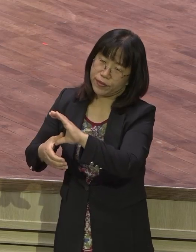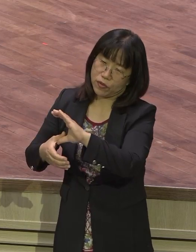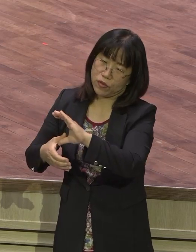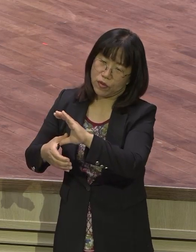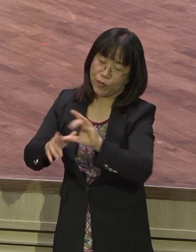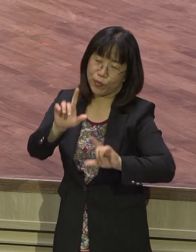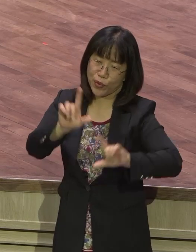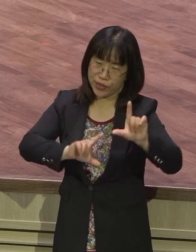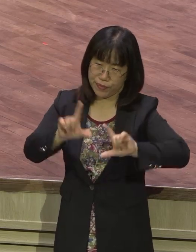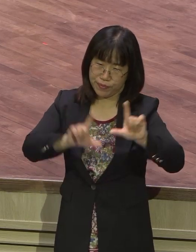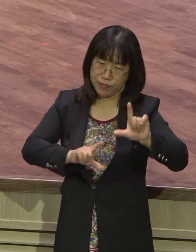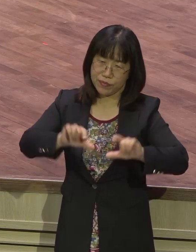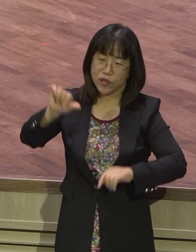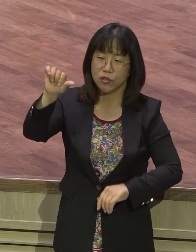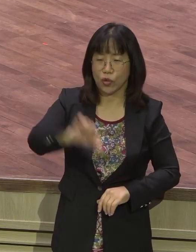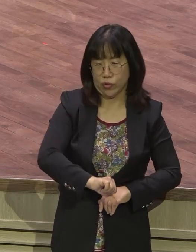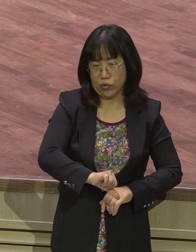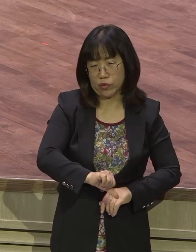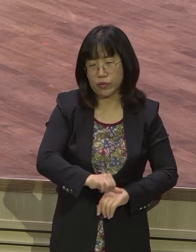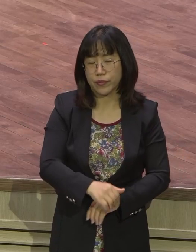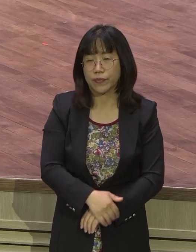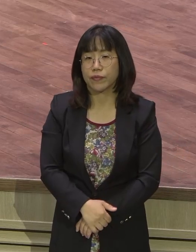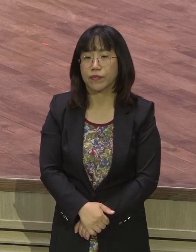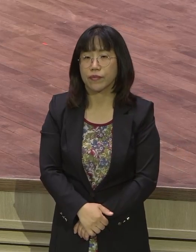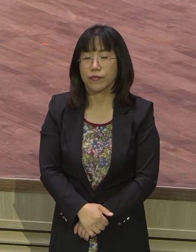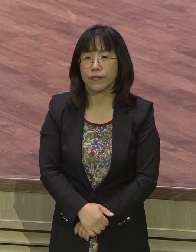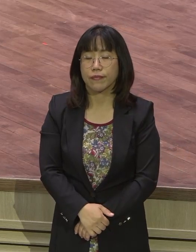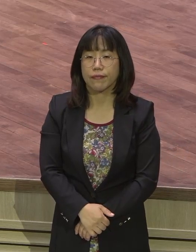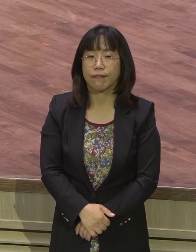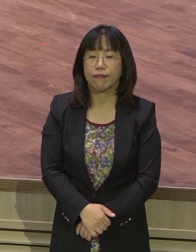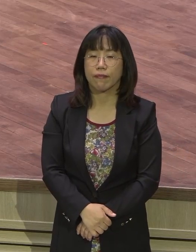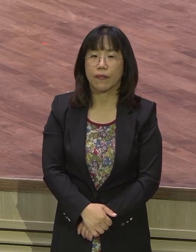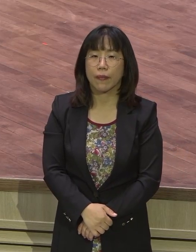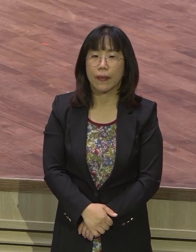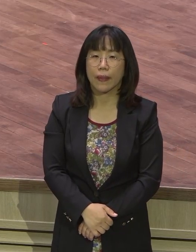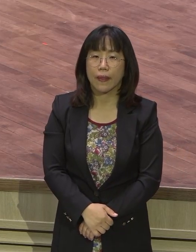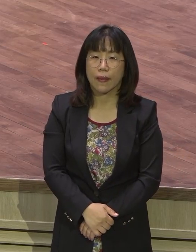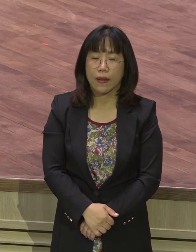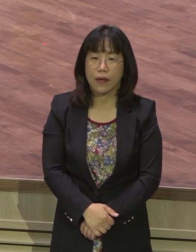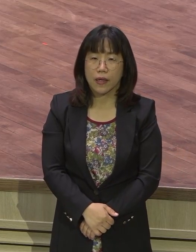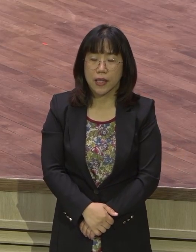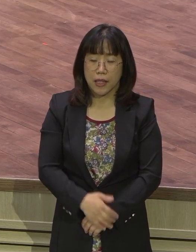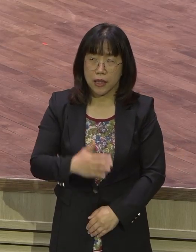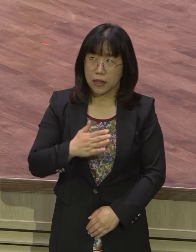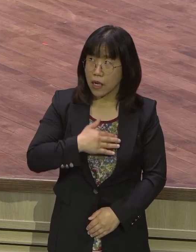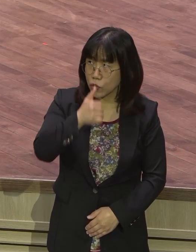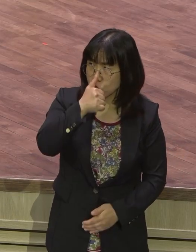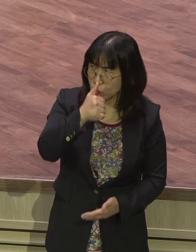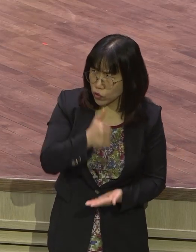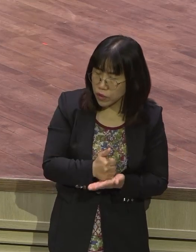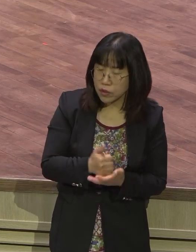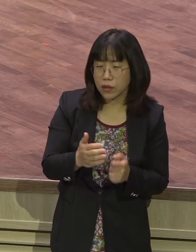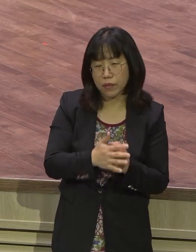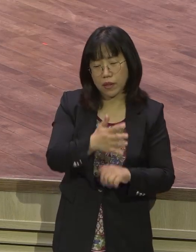불통상태 무엇보다도 범죄한 인간 스스로 절대